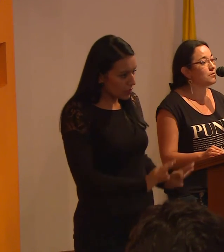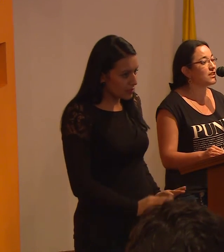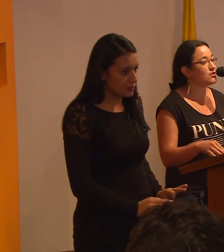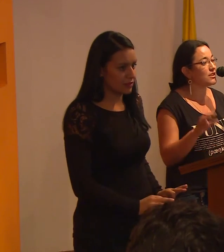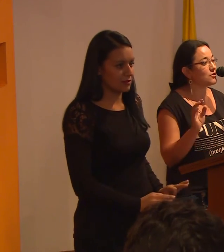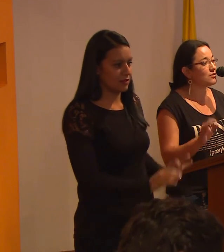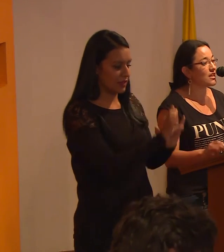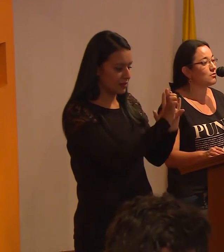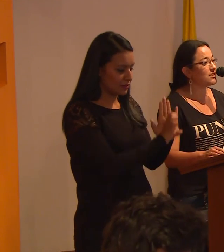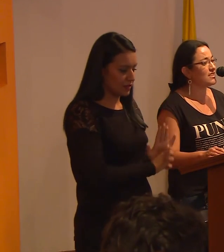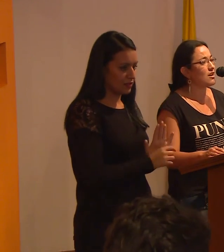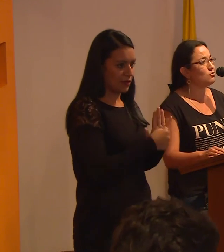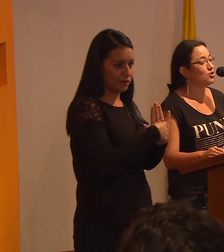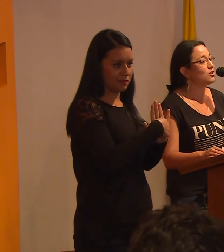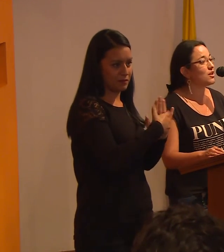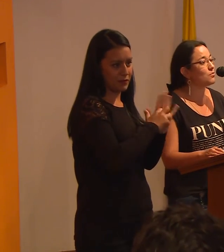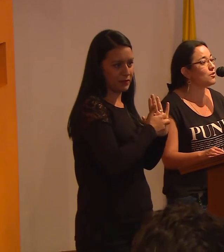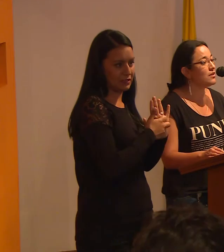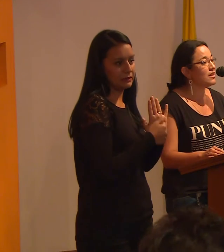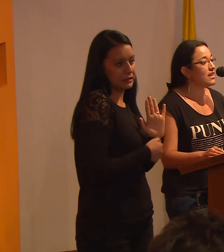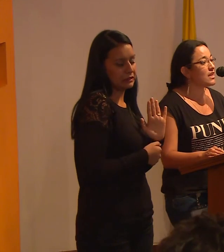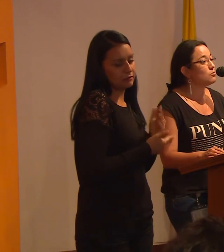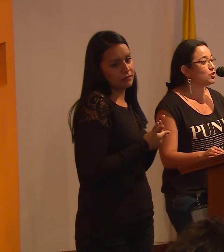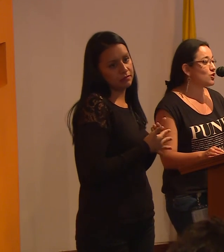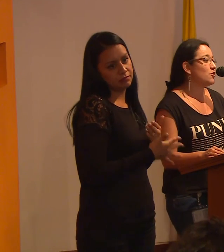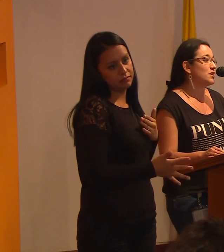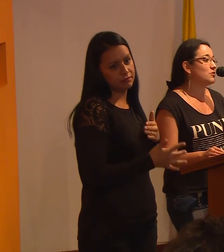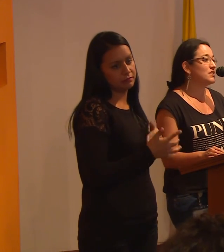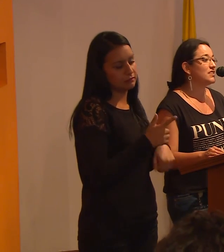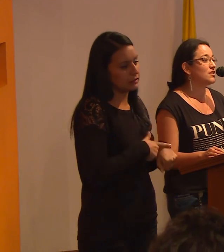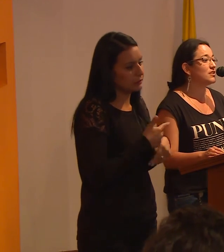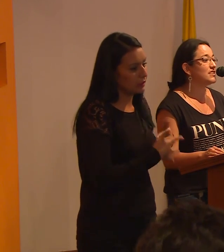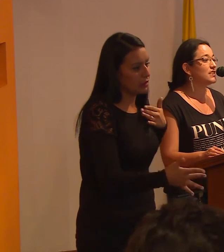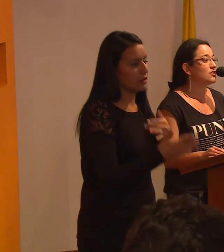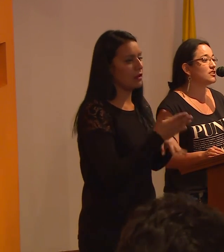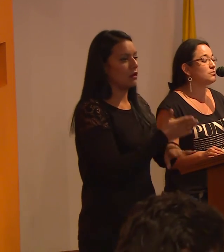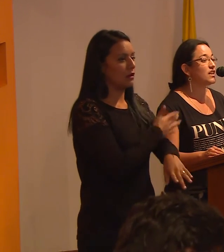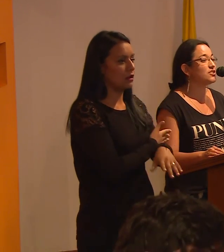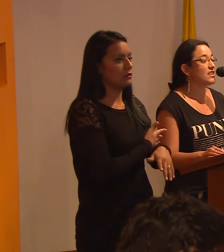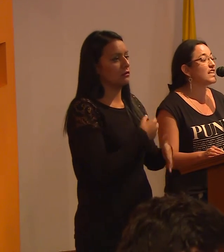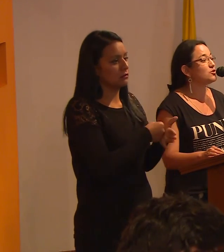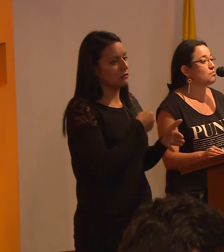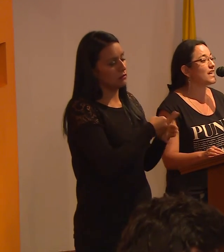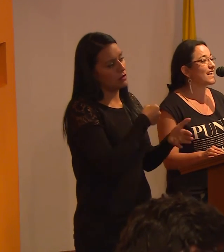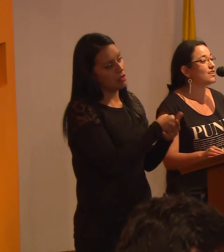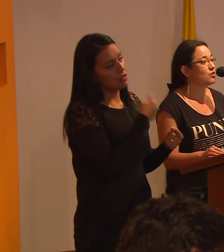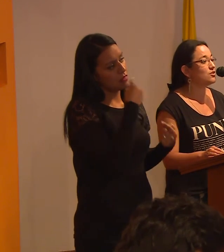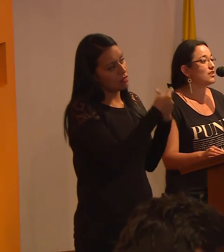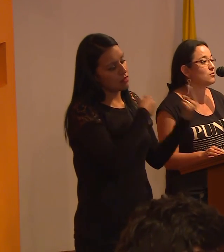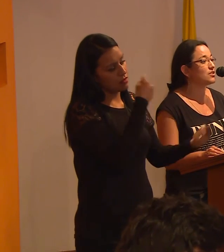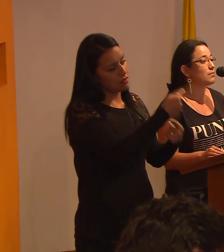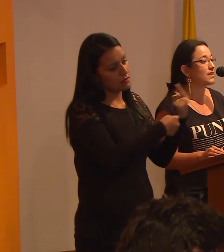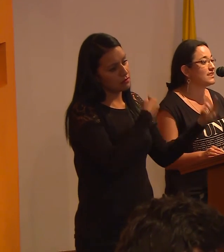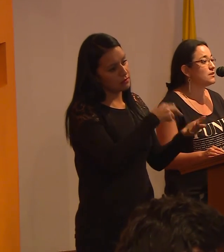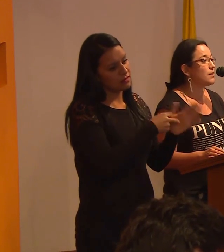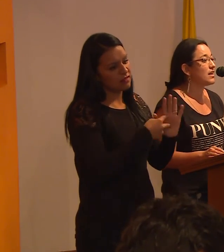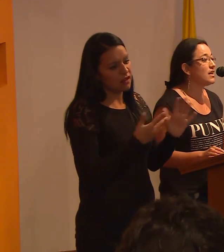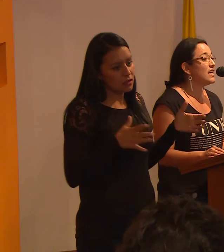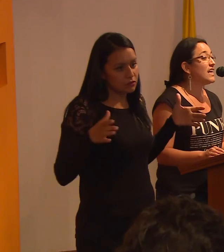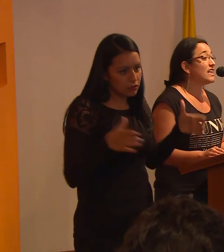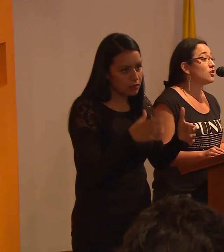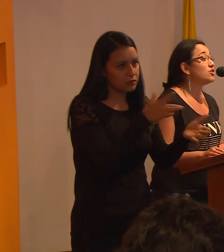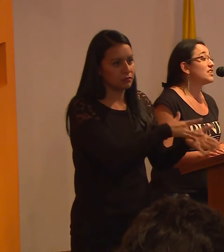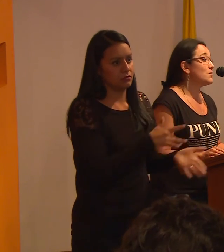estos estamentos, y eso, digamos, lleva mucho tiempo y mucho lo venimos diciendo en distintos espacios, y eso implica que todos tenemos que